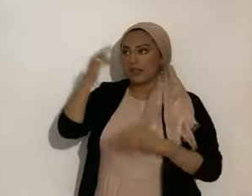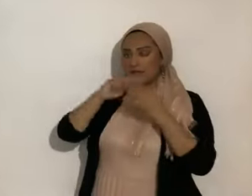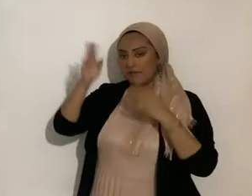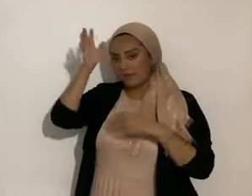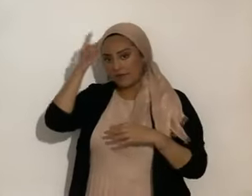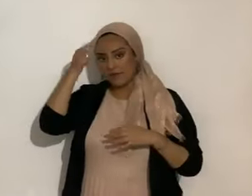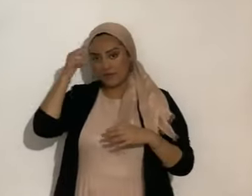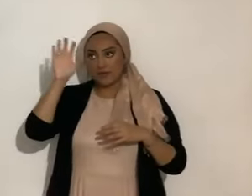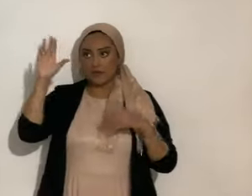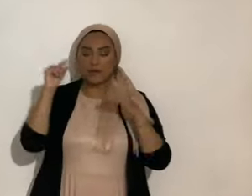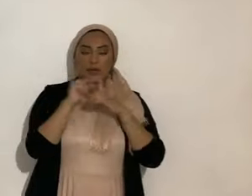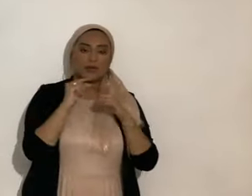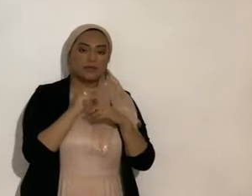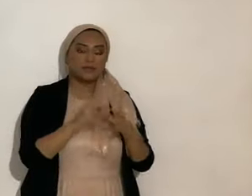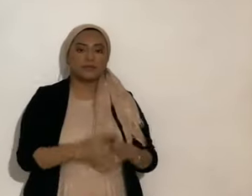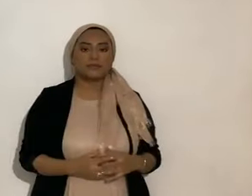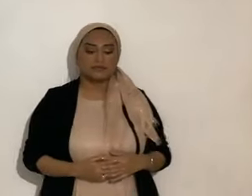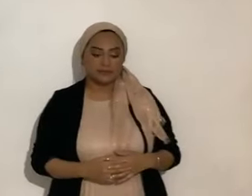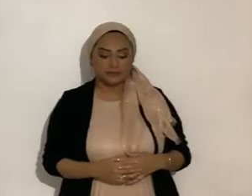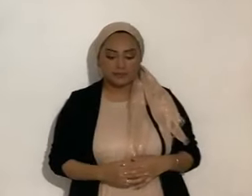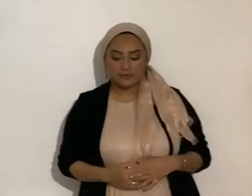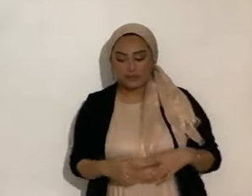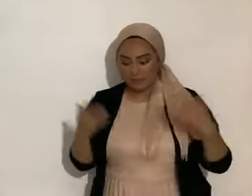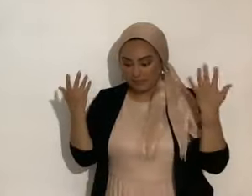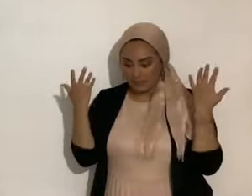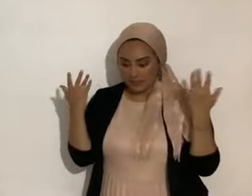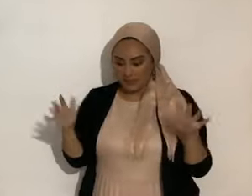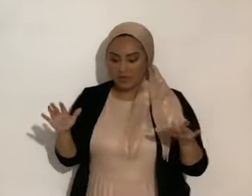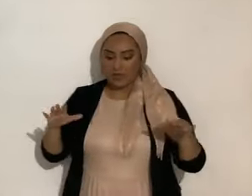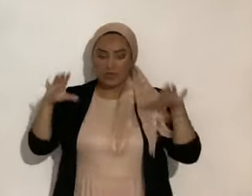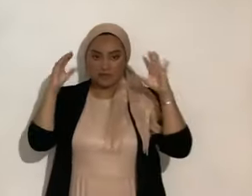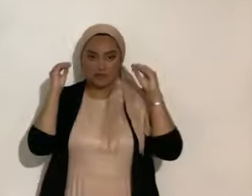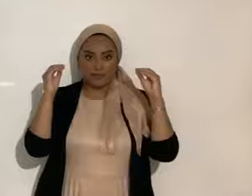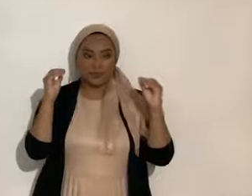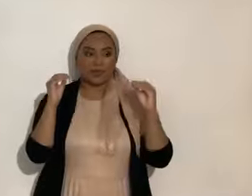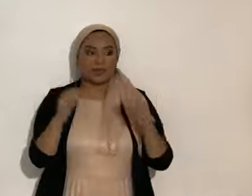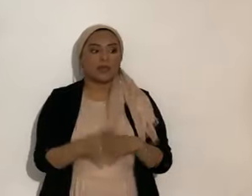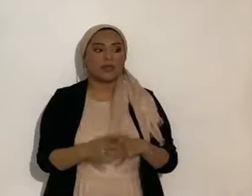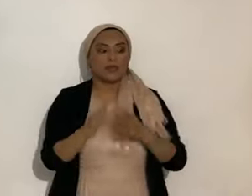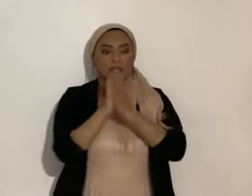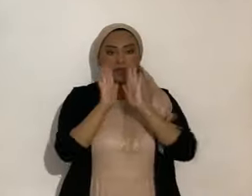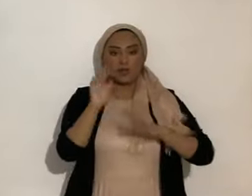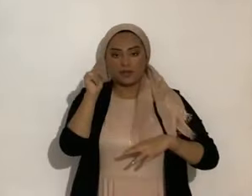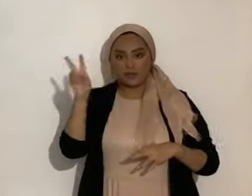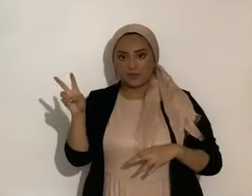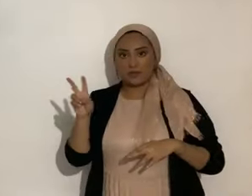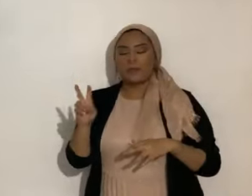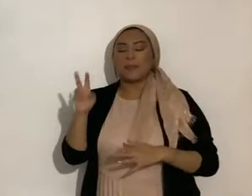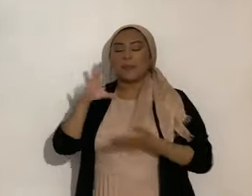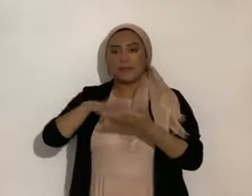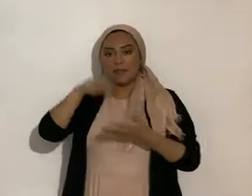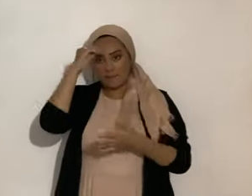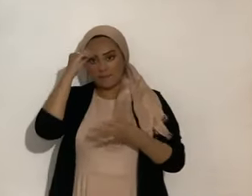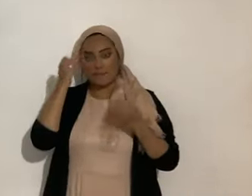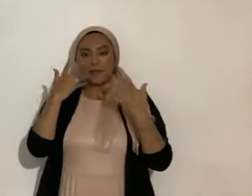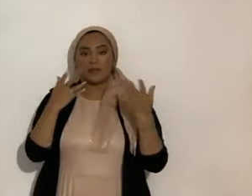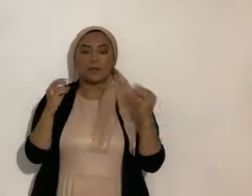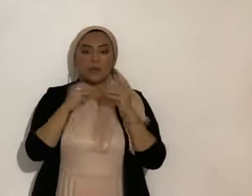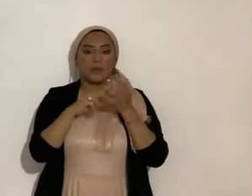su palabra. Bueno, ya está ministrado esto en este canal, Shalom 132, pero vamos a ver varios